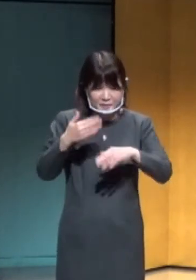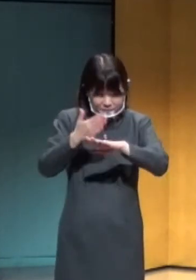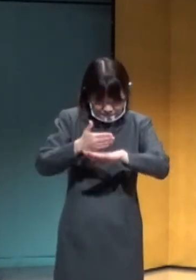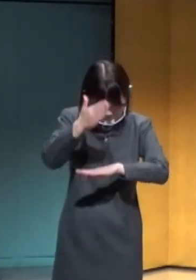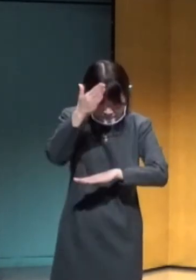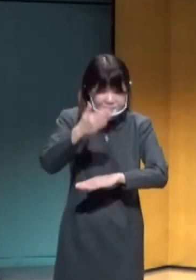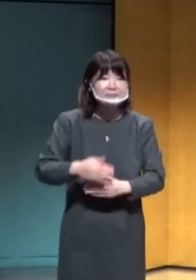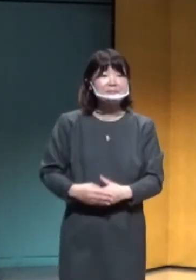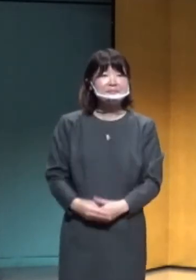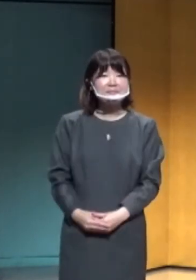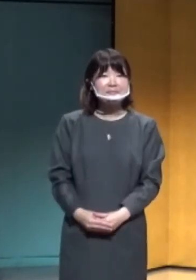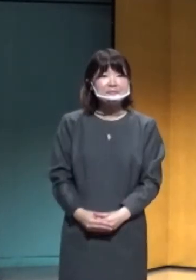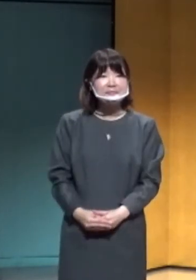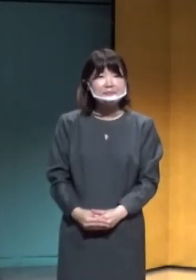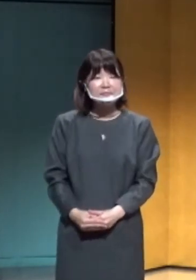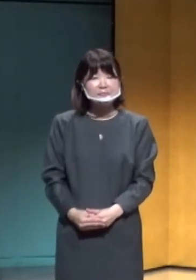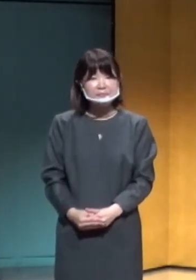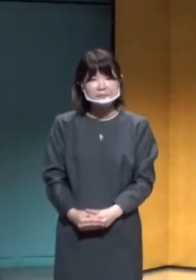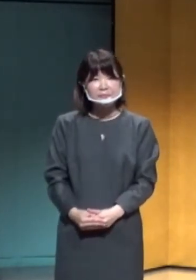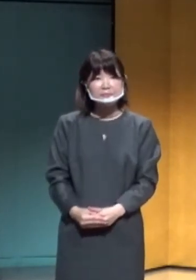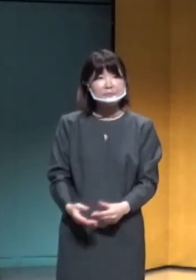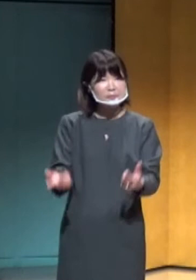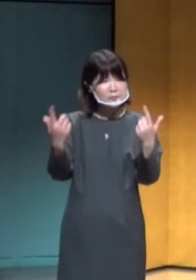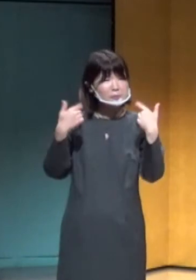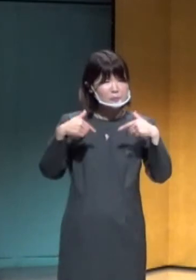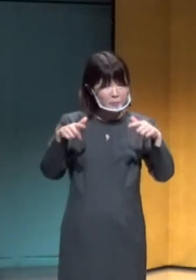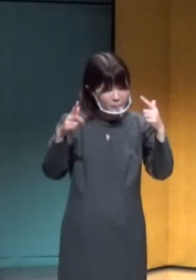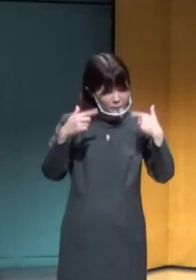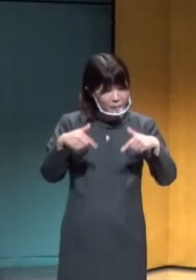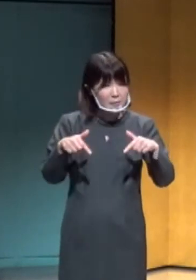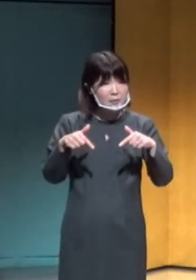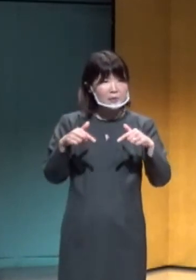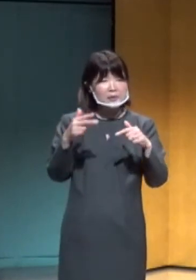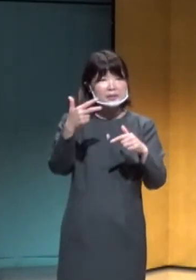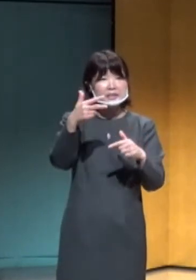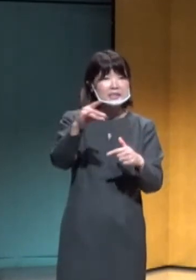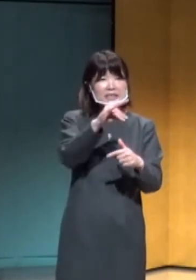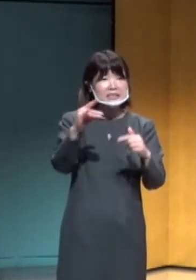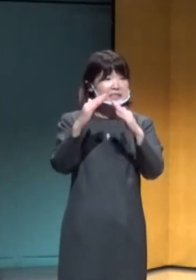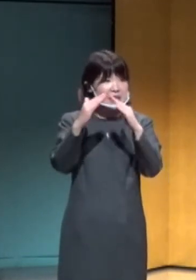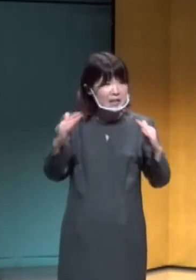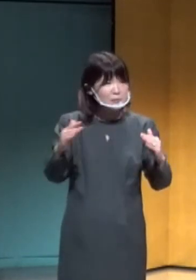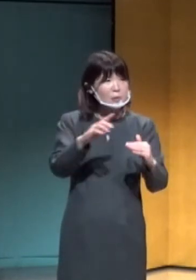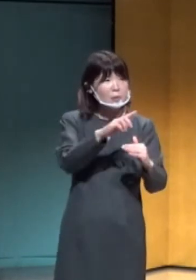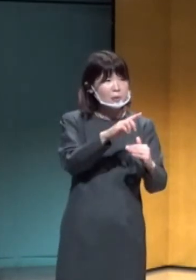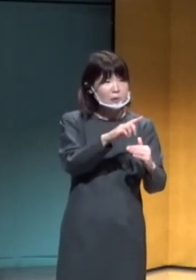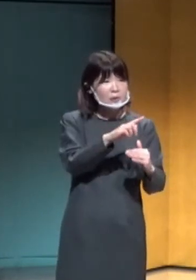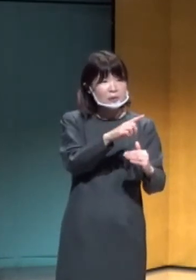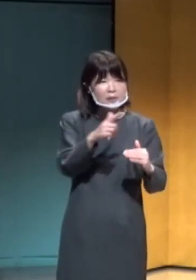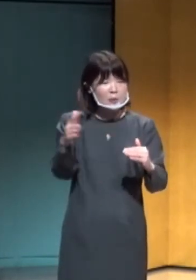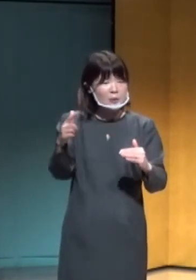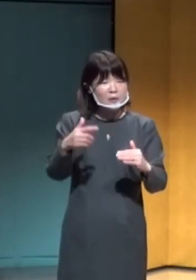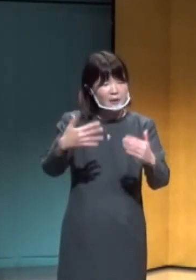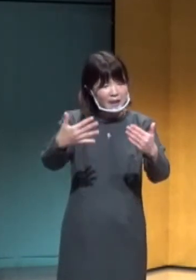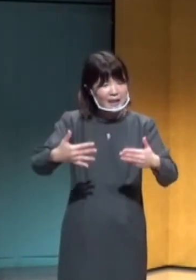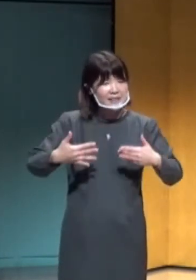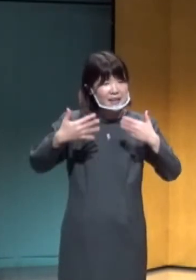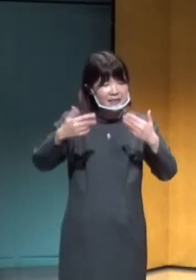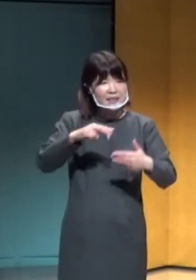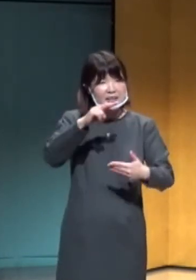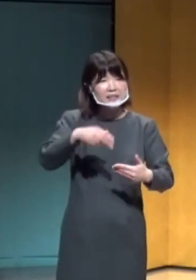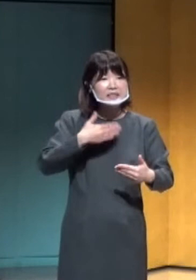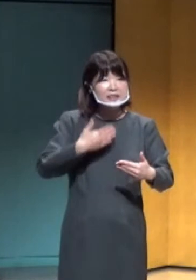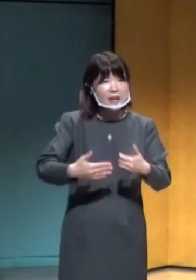。また日頃より富士見市議会に対しましても、温かいご理解、ご支